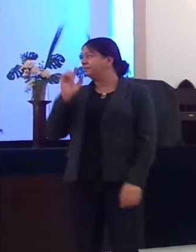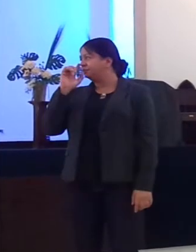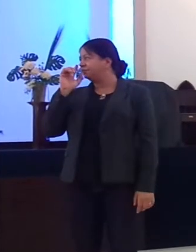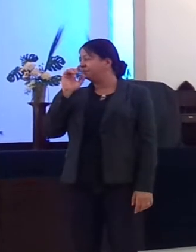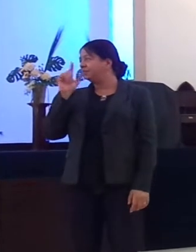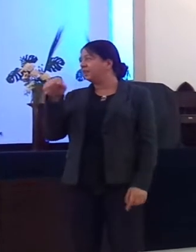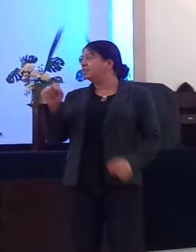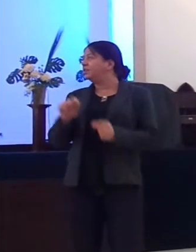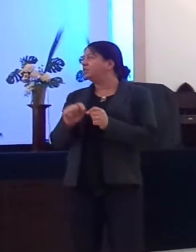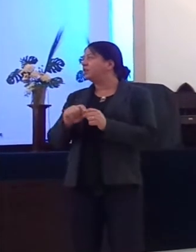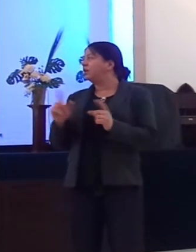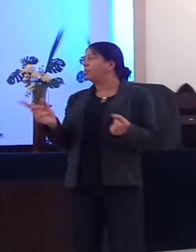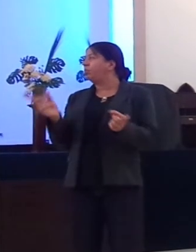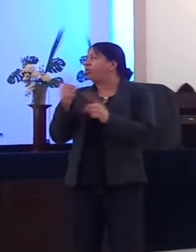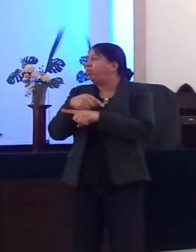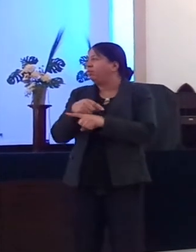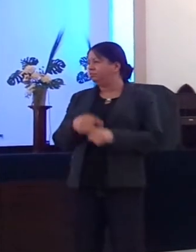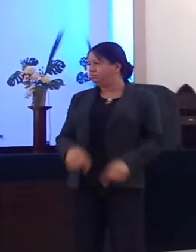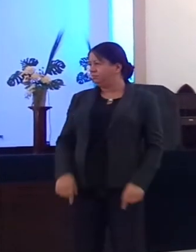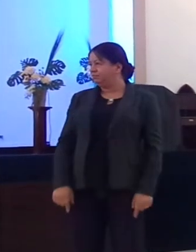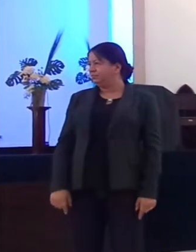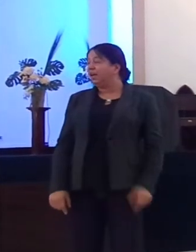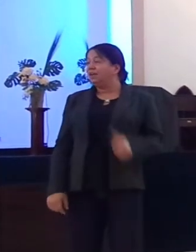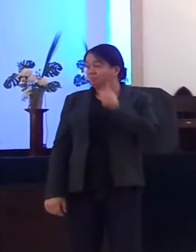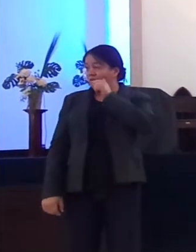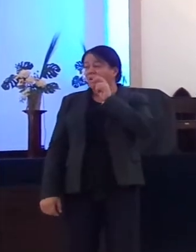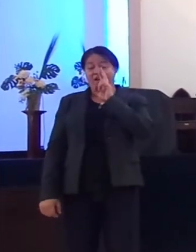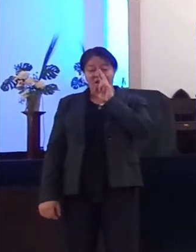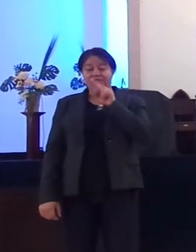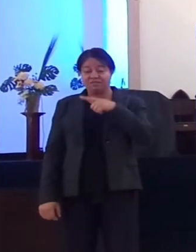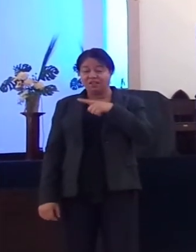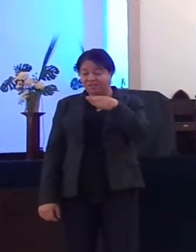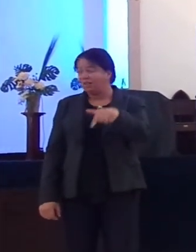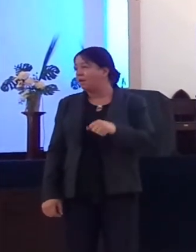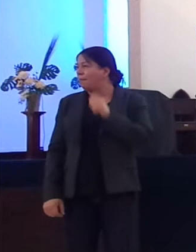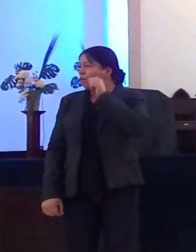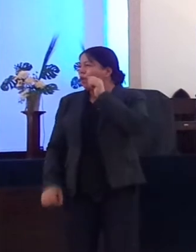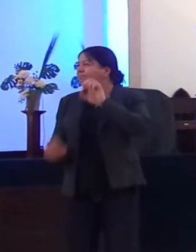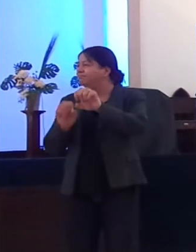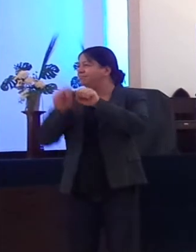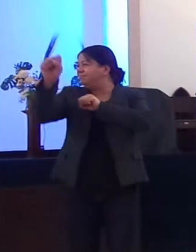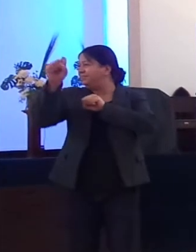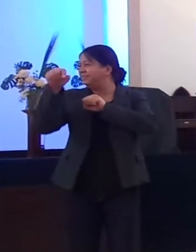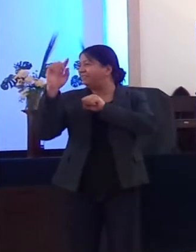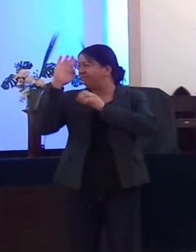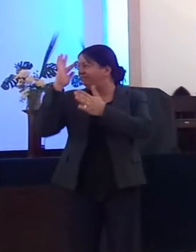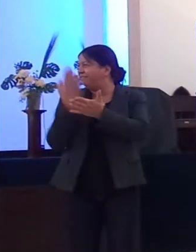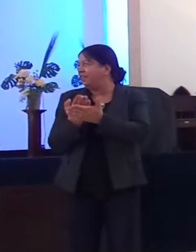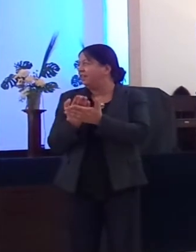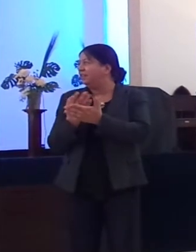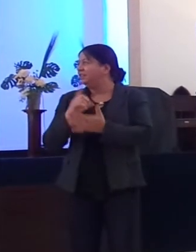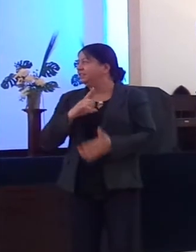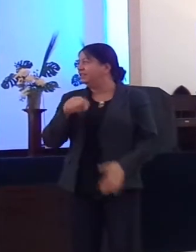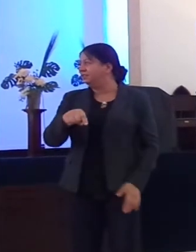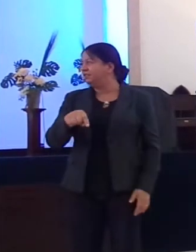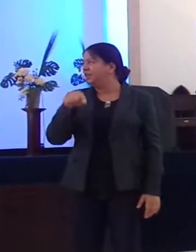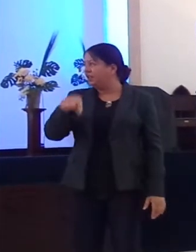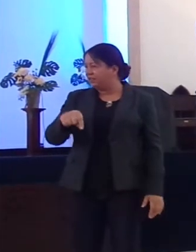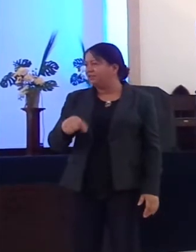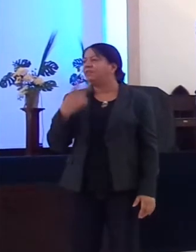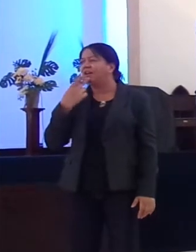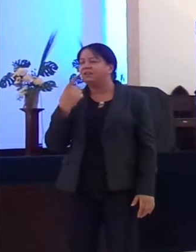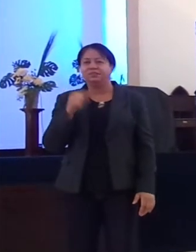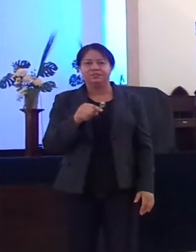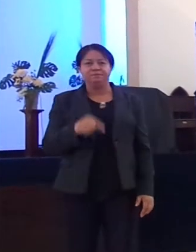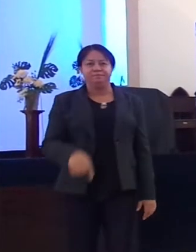Ele inverte a ordem. E aqui está Raabe, uma grande heroína da fé, sendo citada nessa